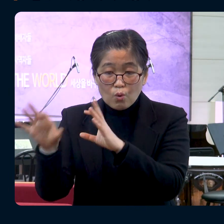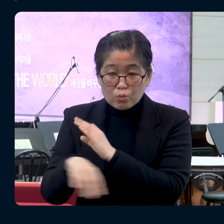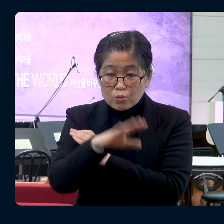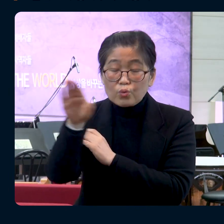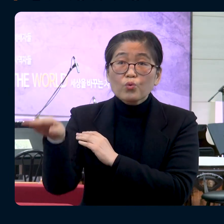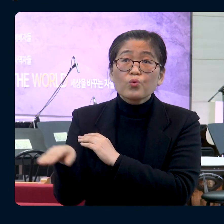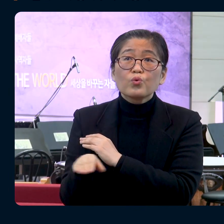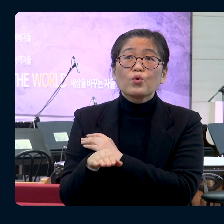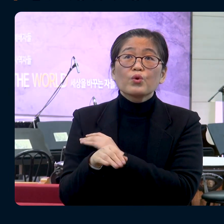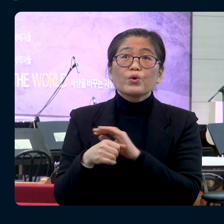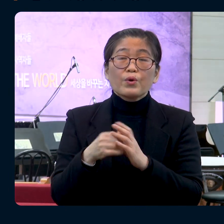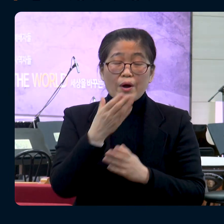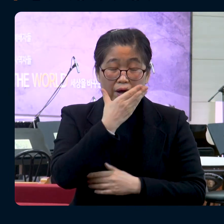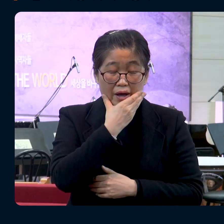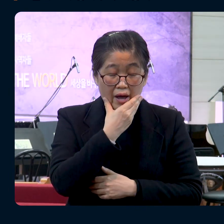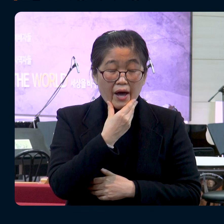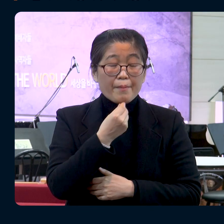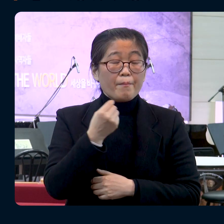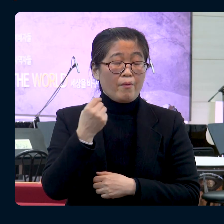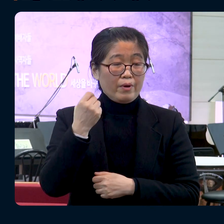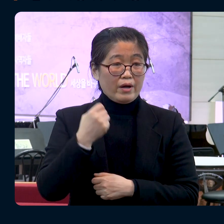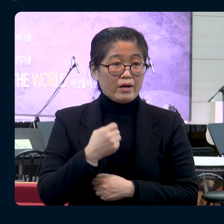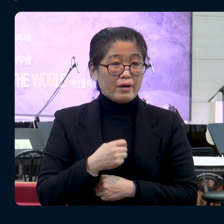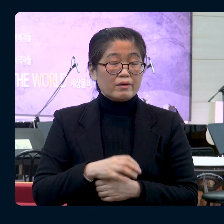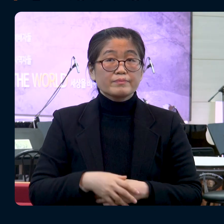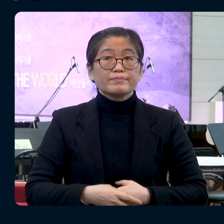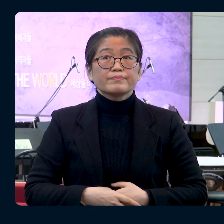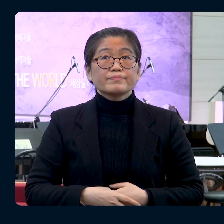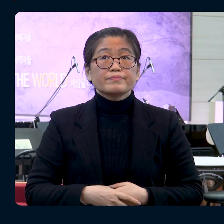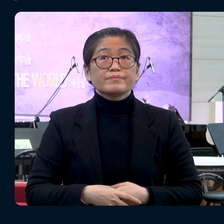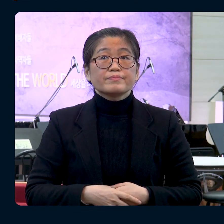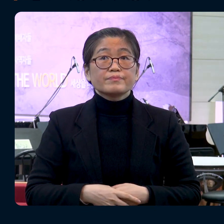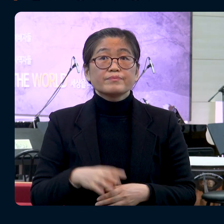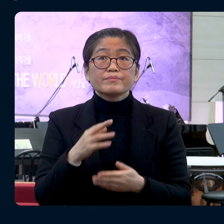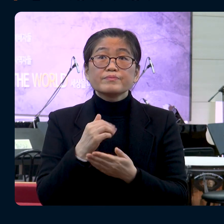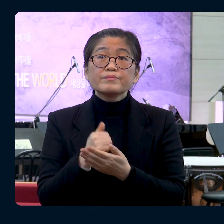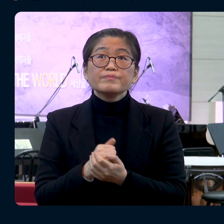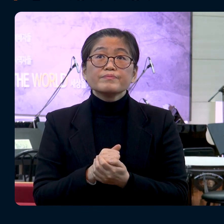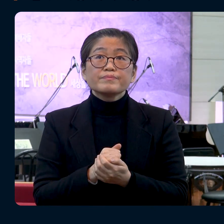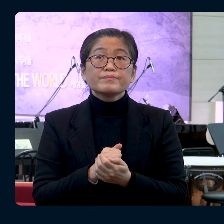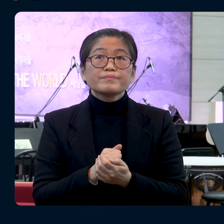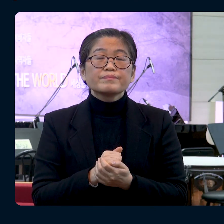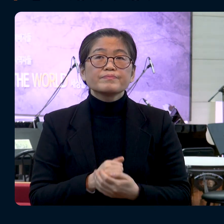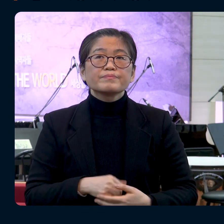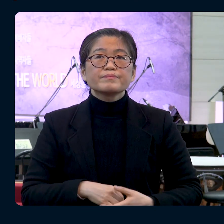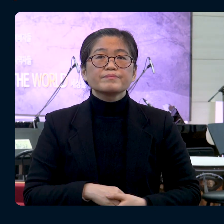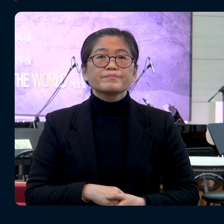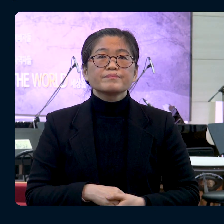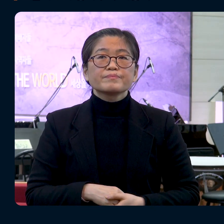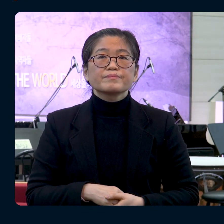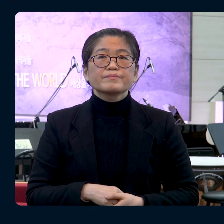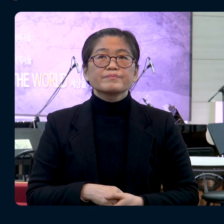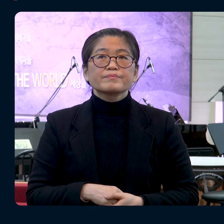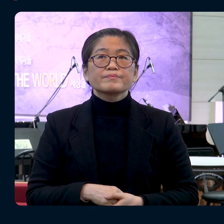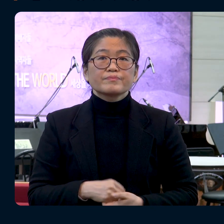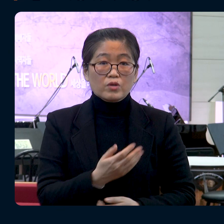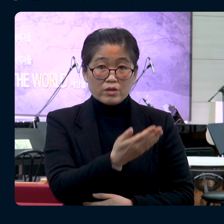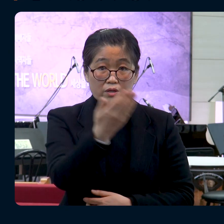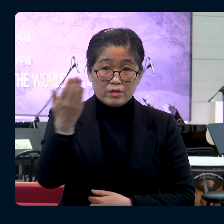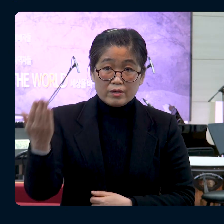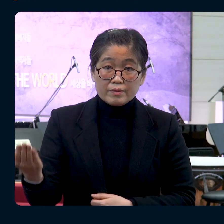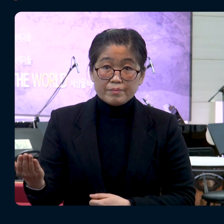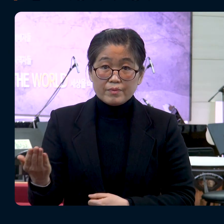이게 거기에 그것을 통해서 위로받고 그것 때문에 행복한 사람, 그것이 바로 주님의 의로운 종, 비전의 사람이에요.